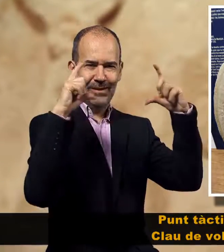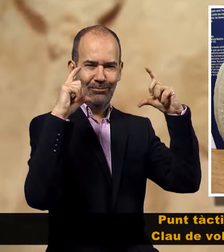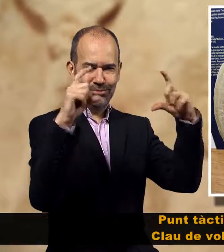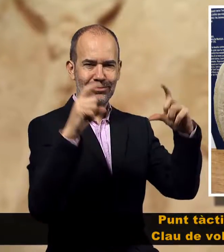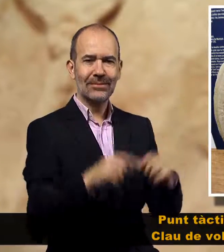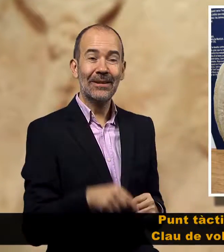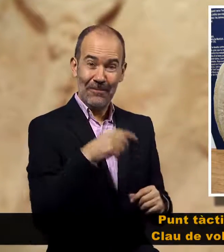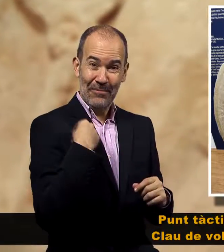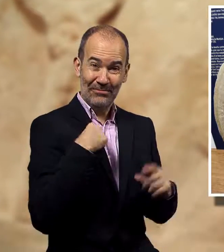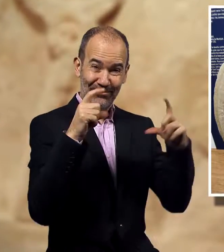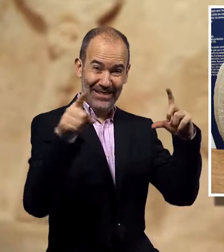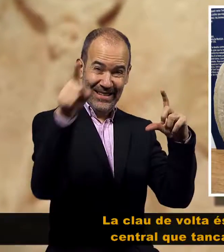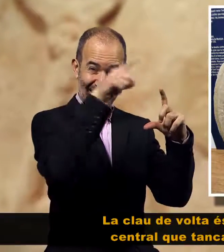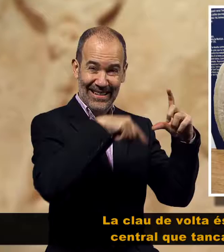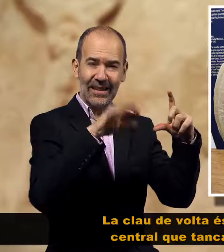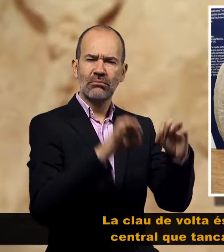tàctil. Clau de volta.